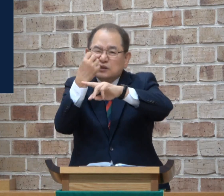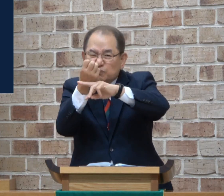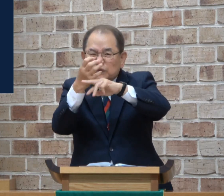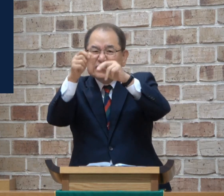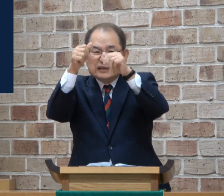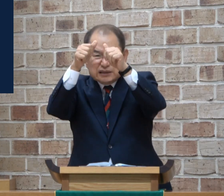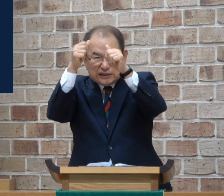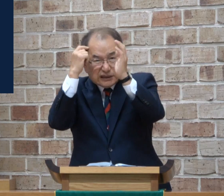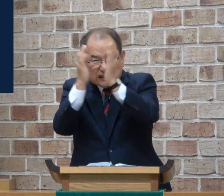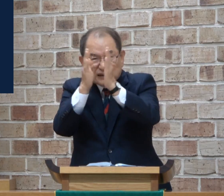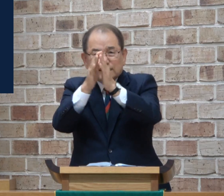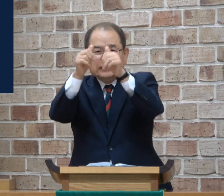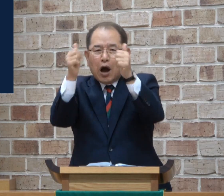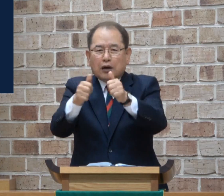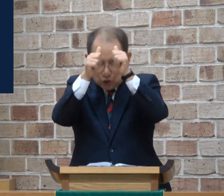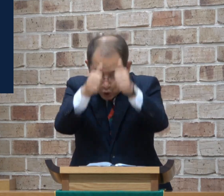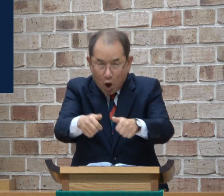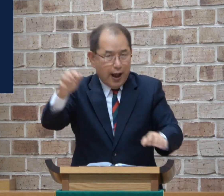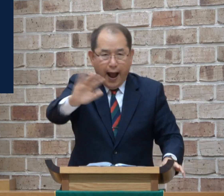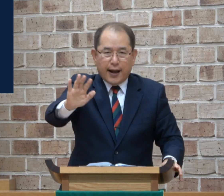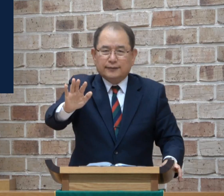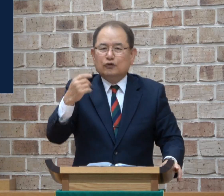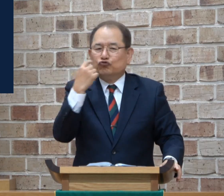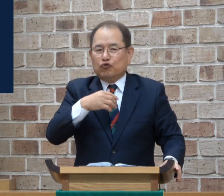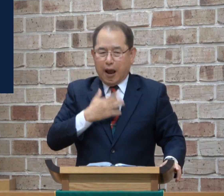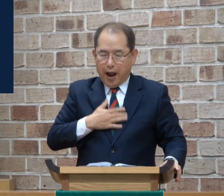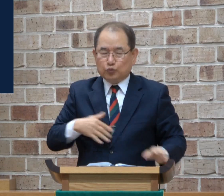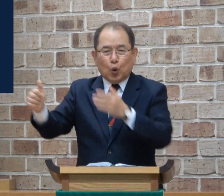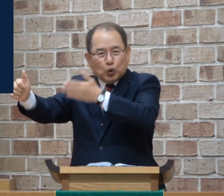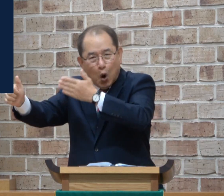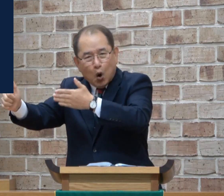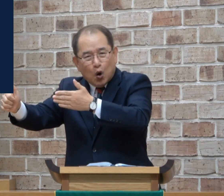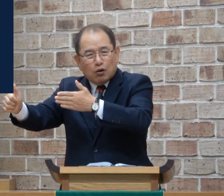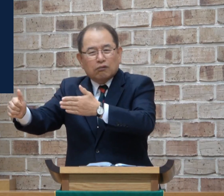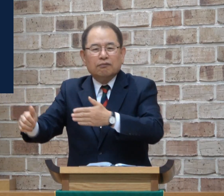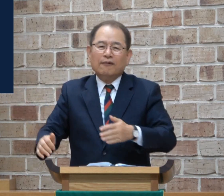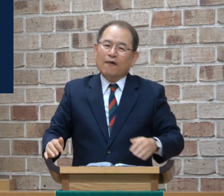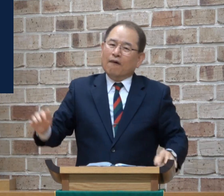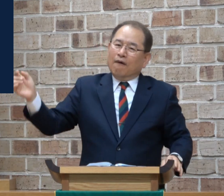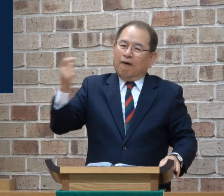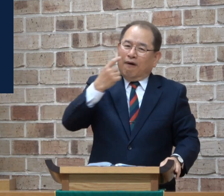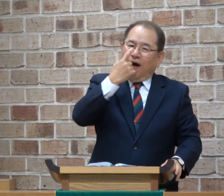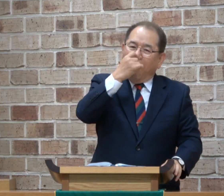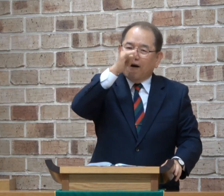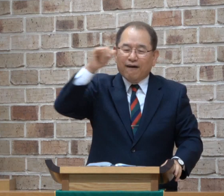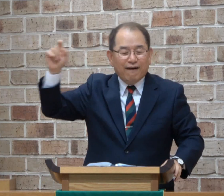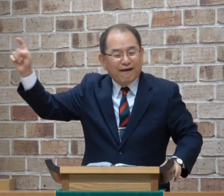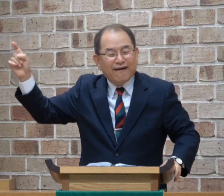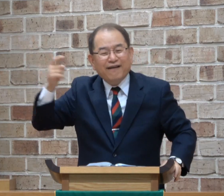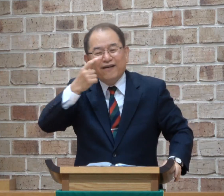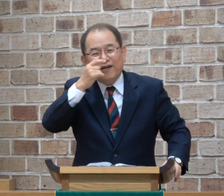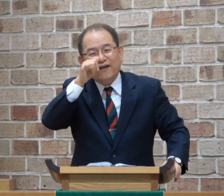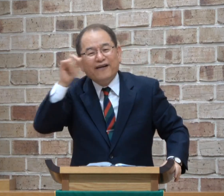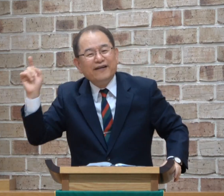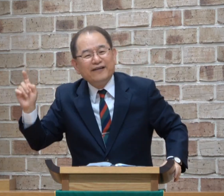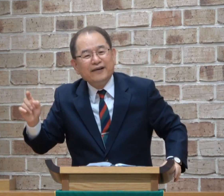세우신 금신상에게 절하지도 아니할 줄을 아옵소서. 정말 멋진 신앙입니다. 여러분에게